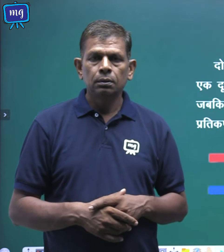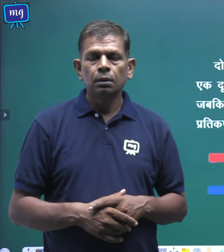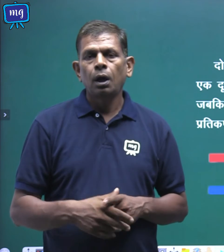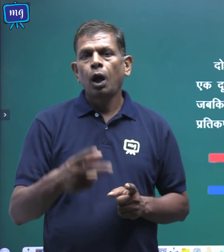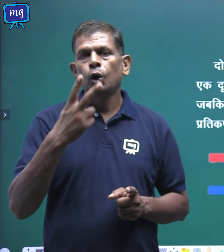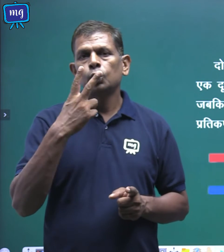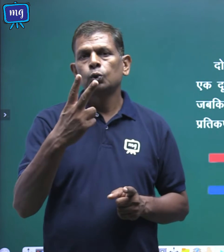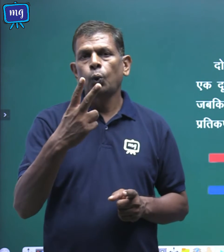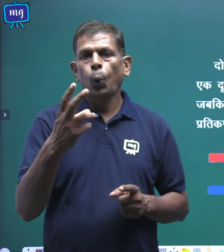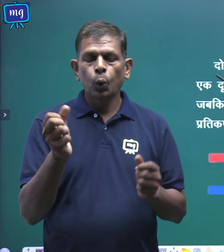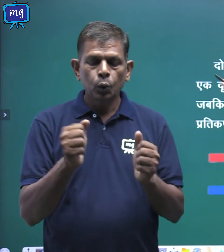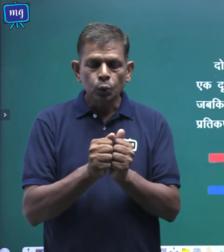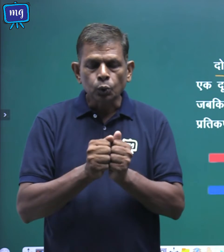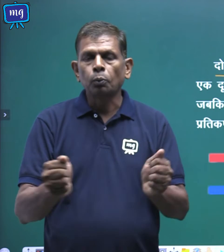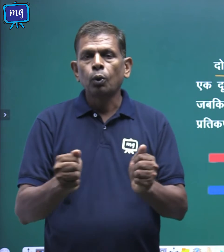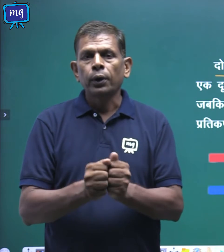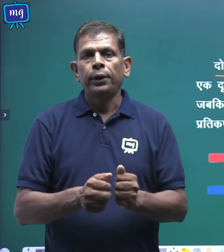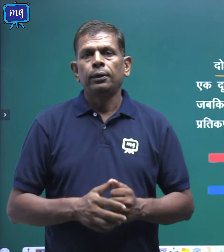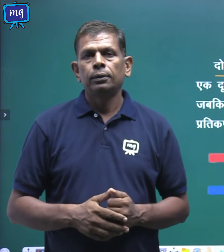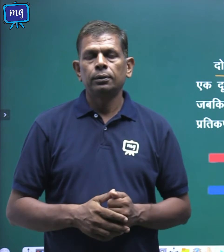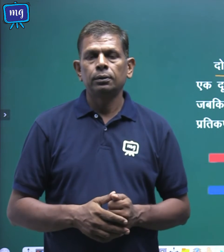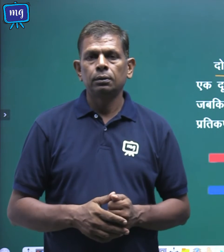दो चुंबकों के